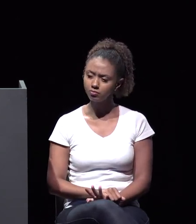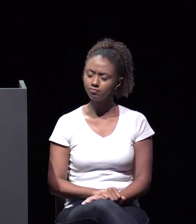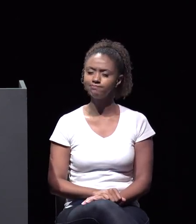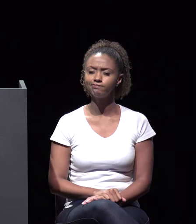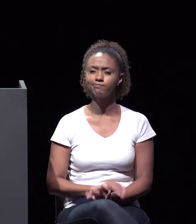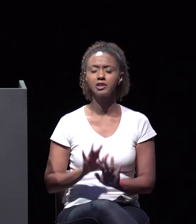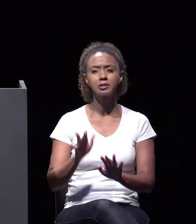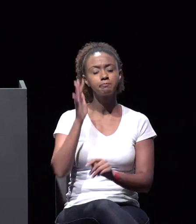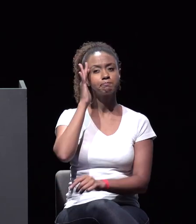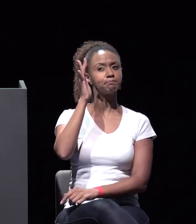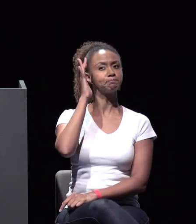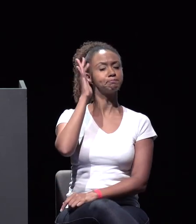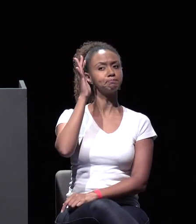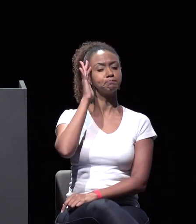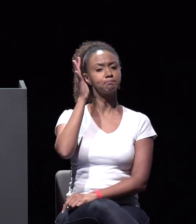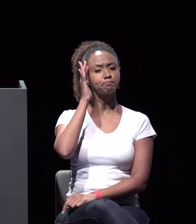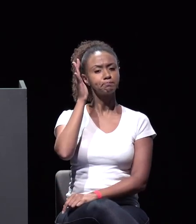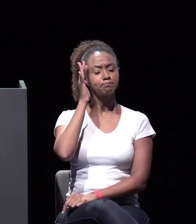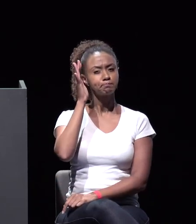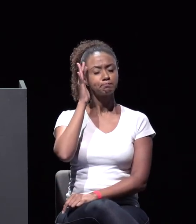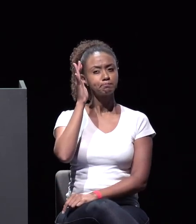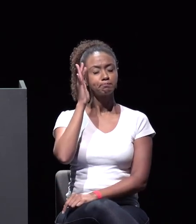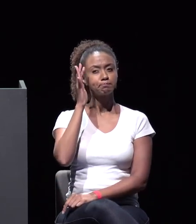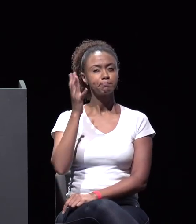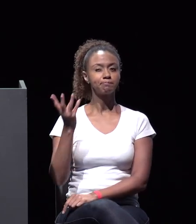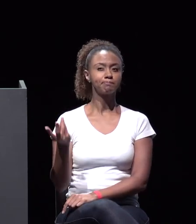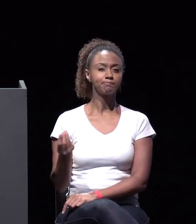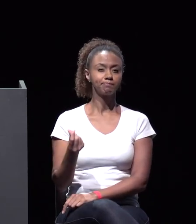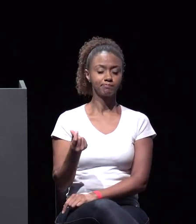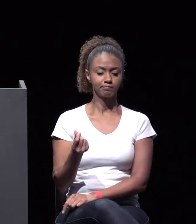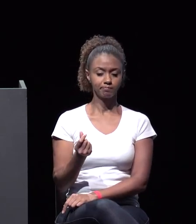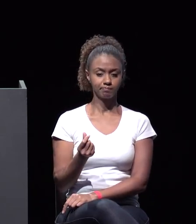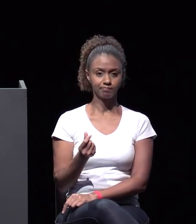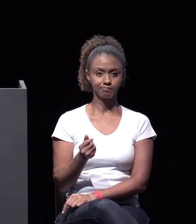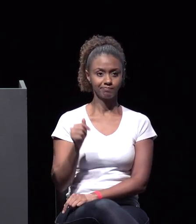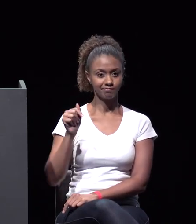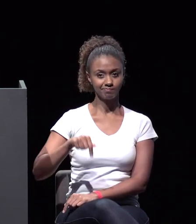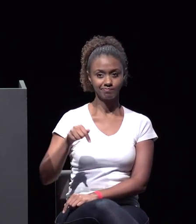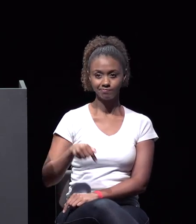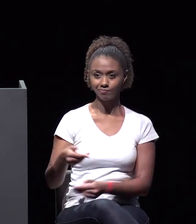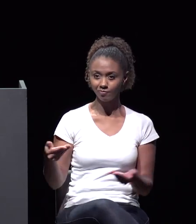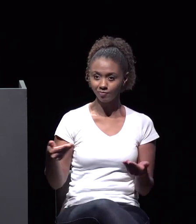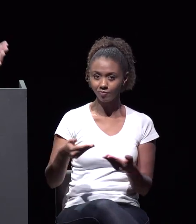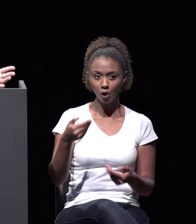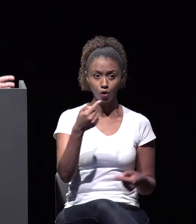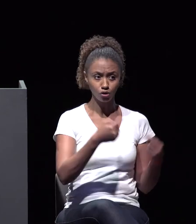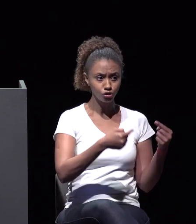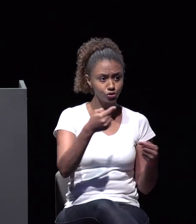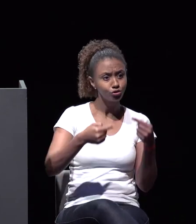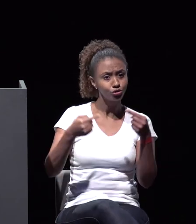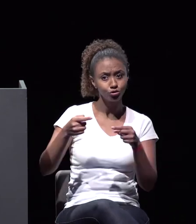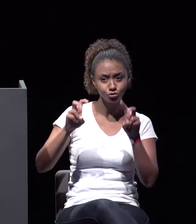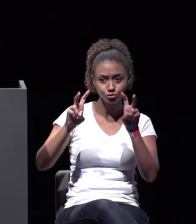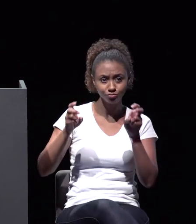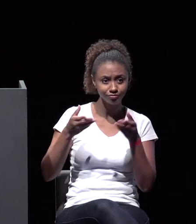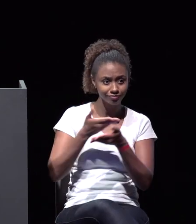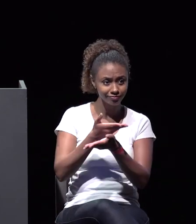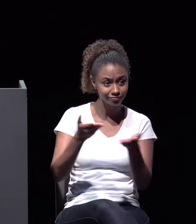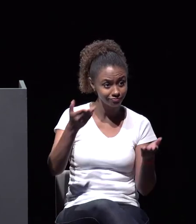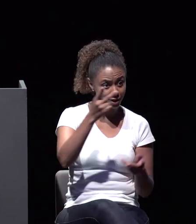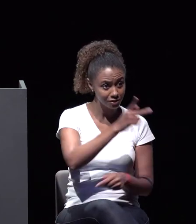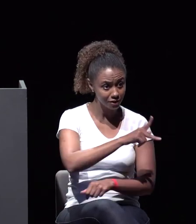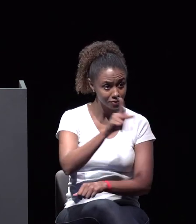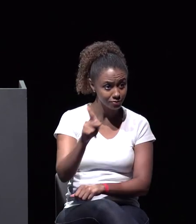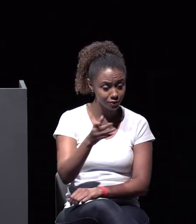né assim é que a nossa a nossa conversa hoje é para professores né como que a